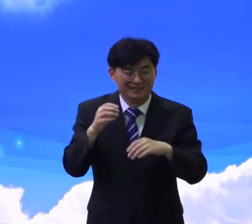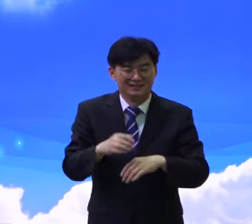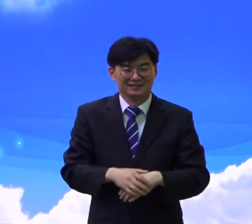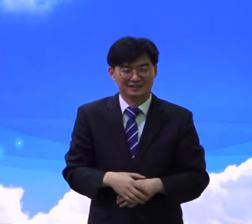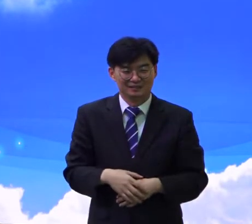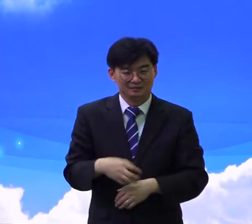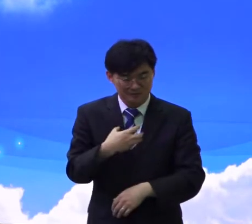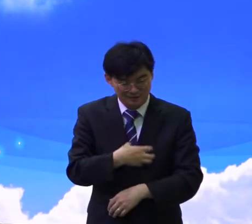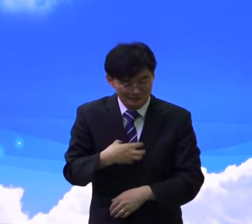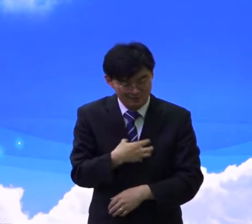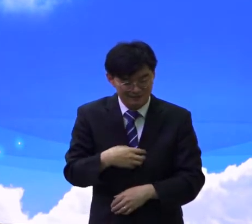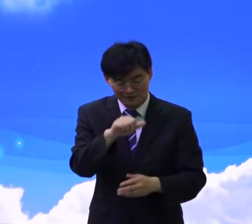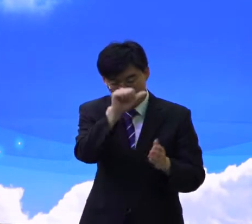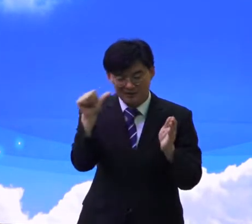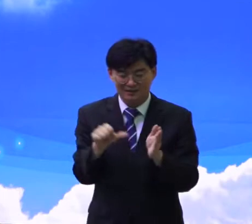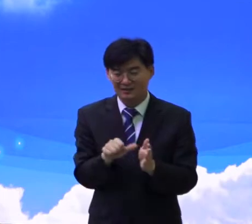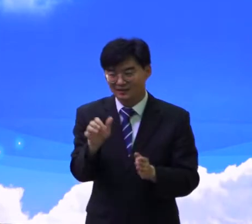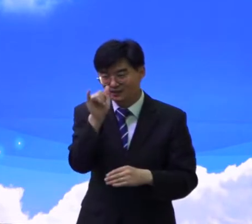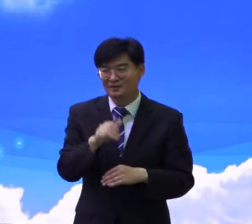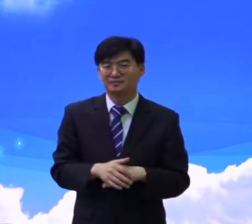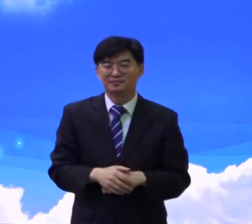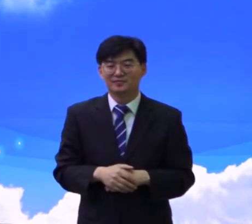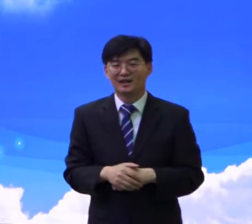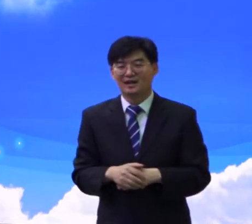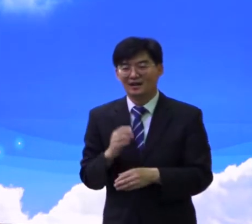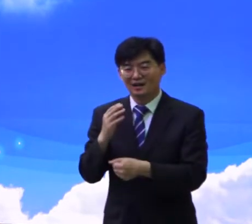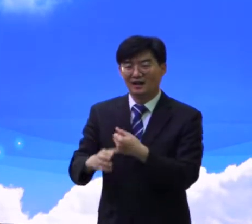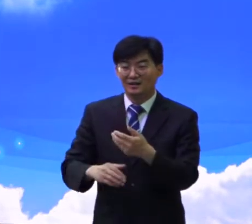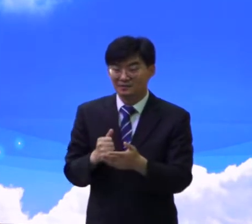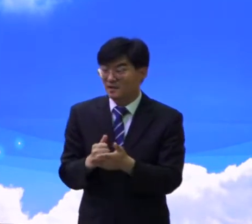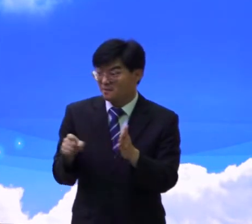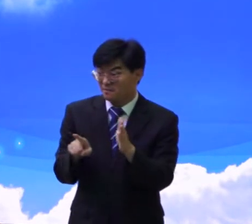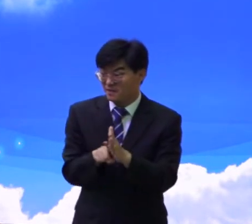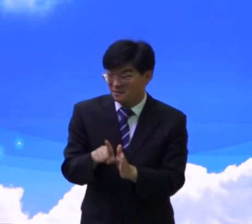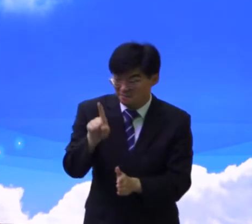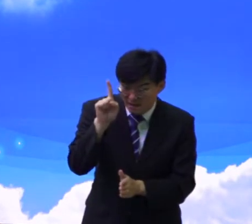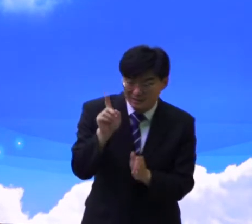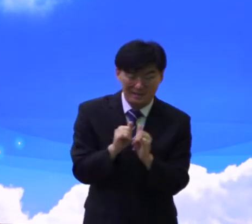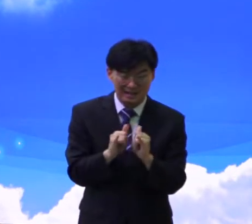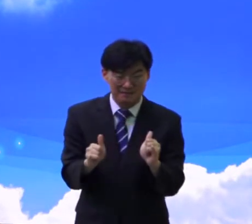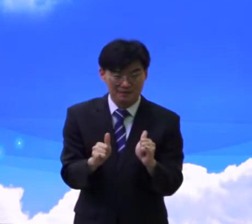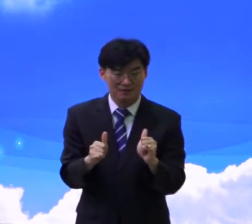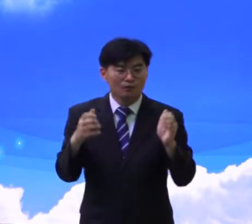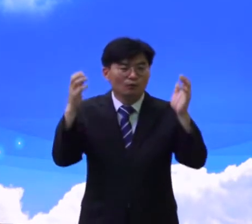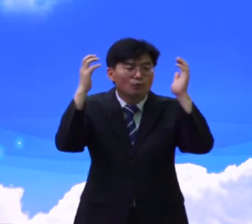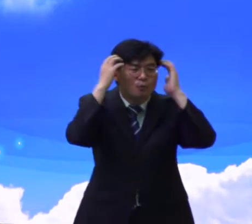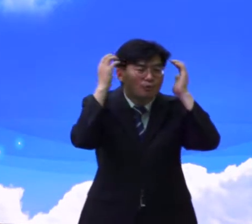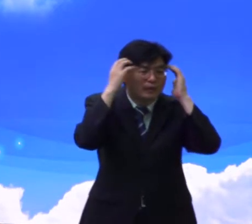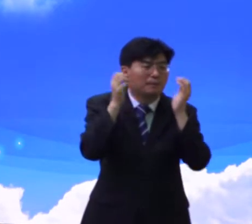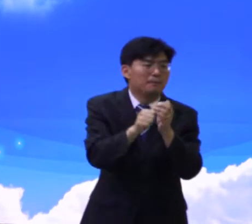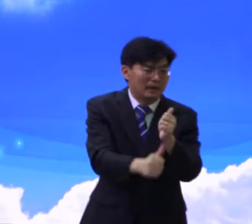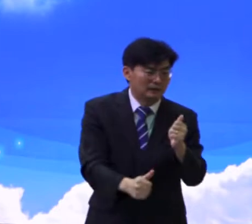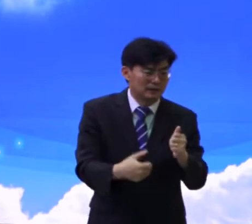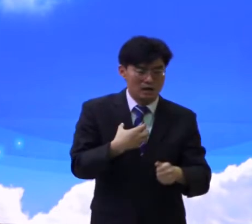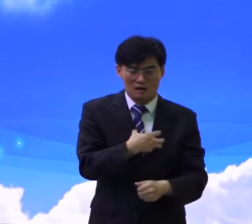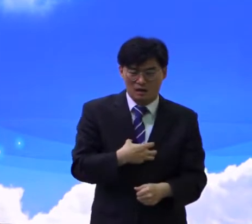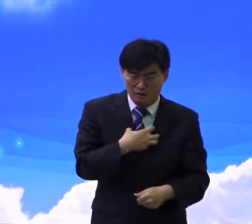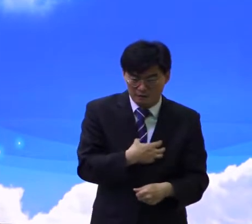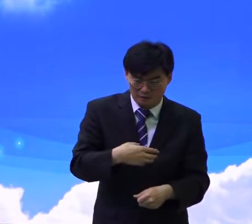하나님은 그에게 그치지 않는 고난을 주셨고, 그리고 바울은 주님 주신 그